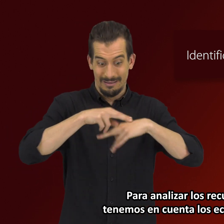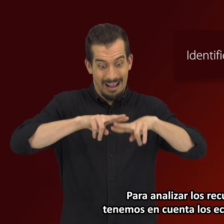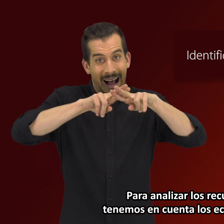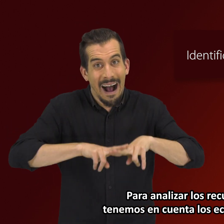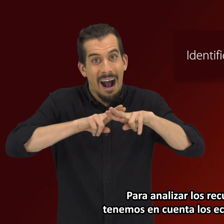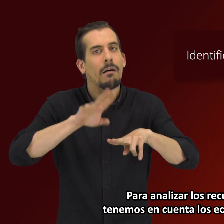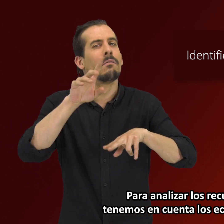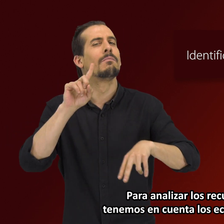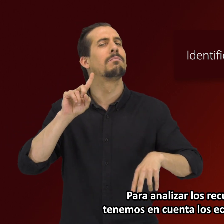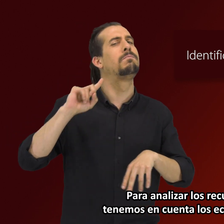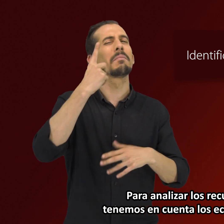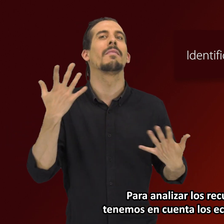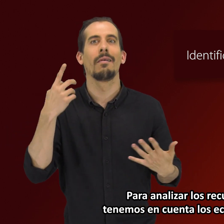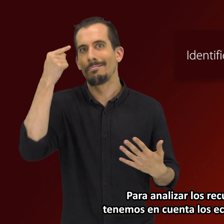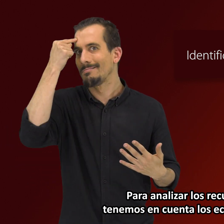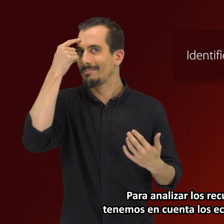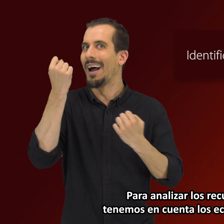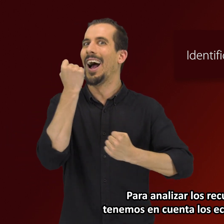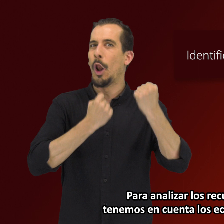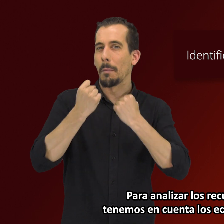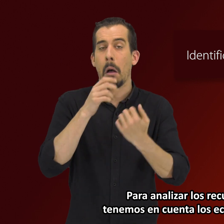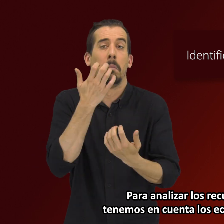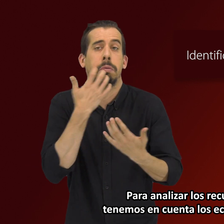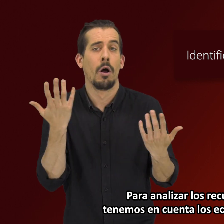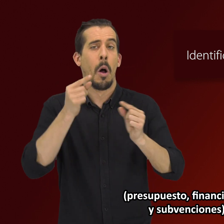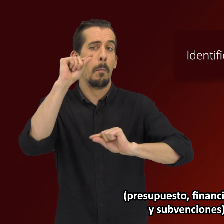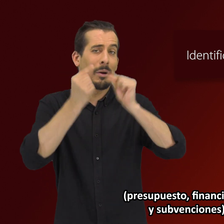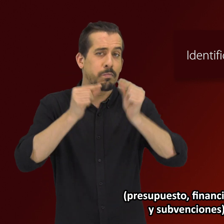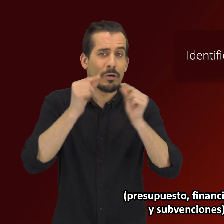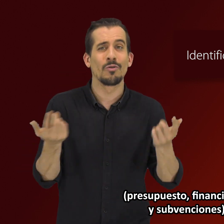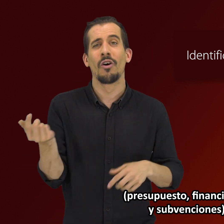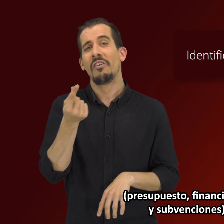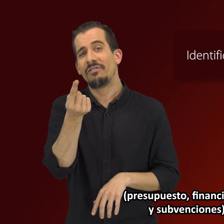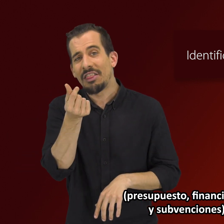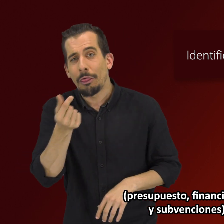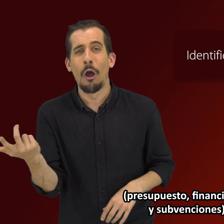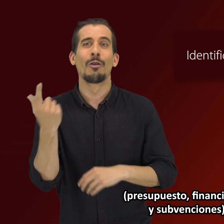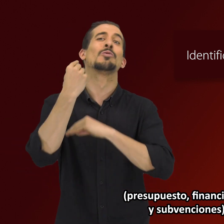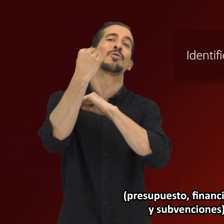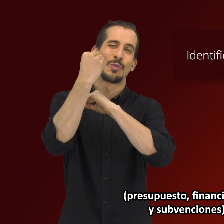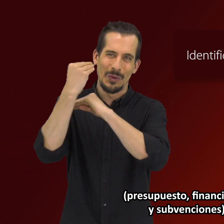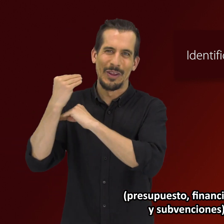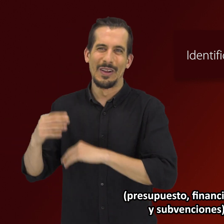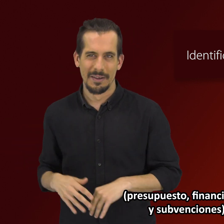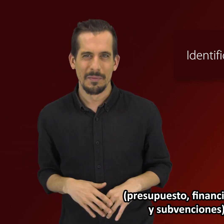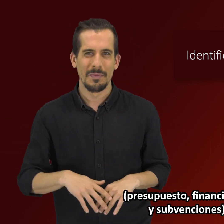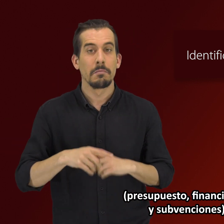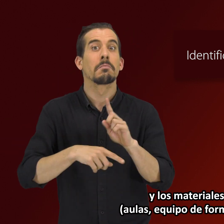Para analizar los recursos tenemos en cuenta los económicos, presupuesto, financiación y subvenciones,